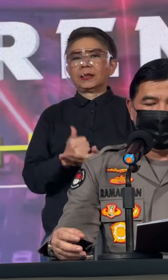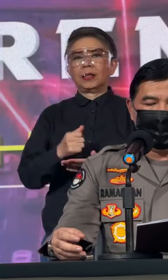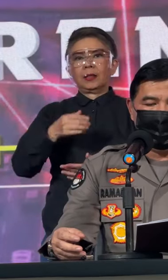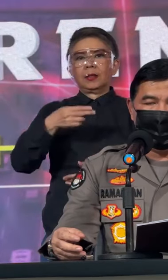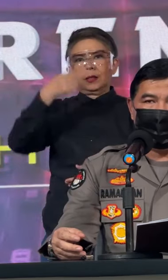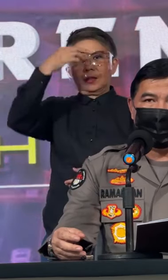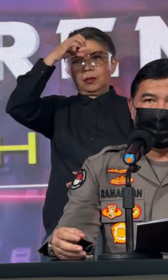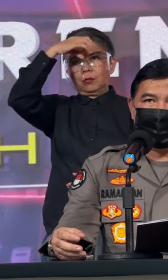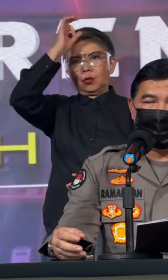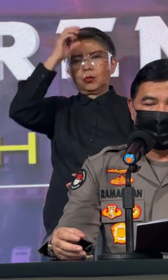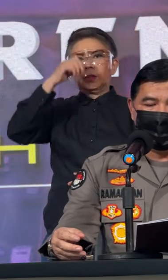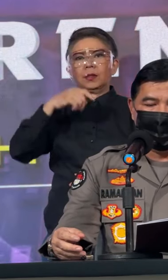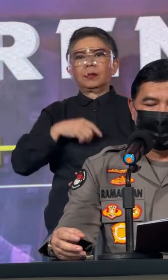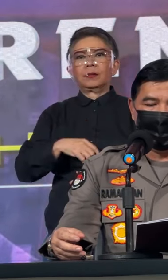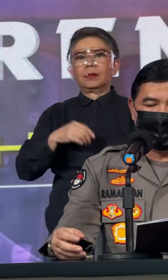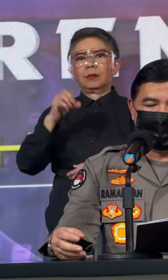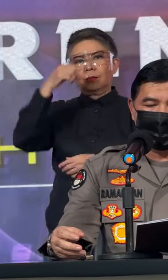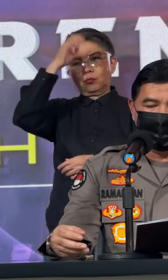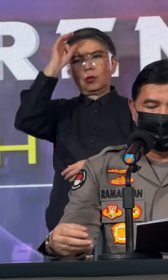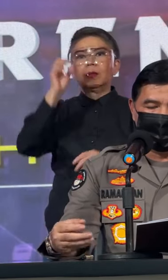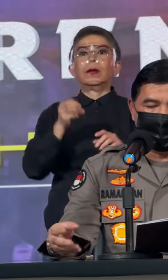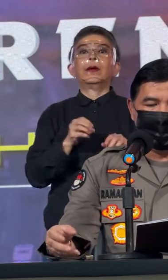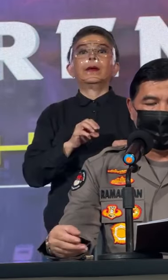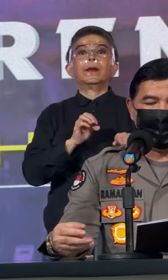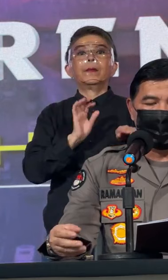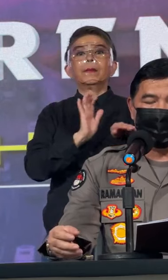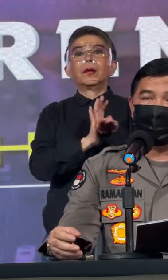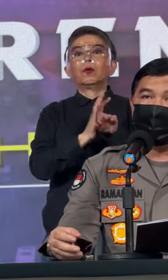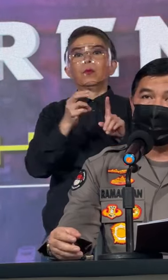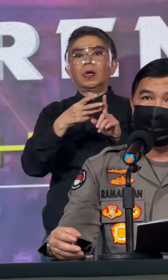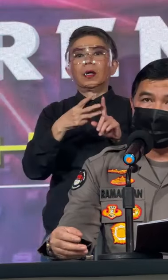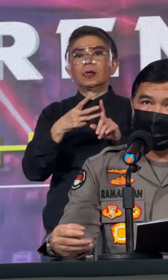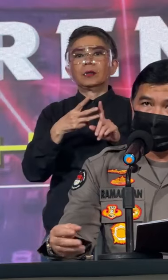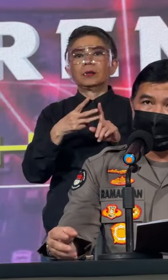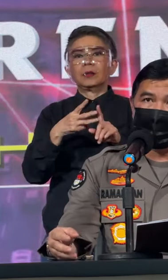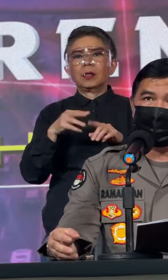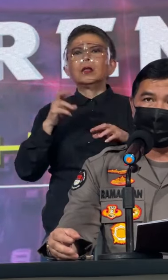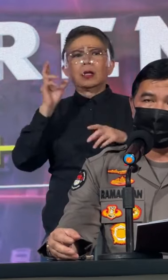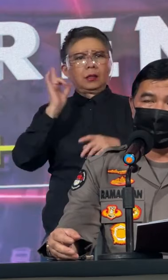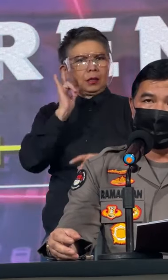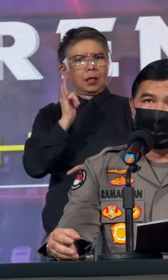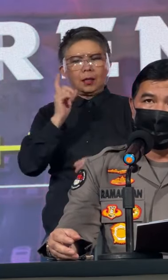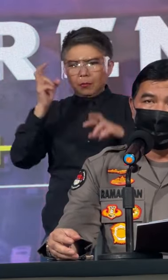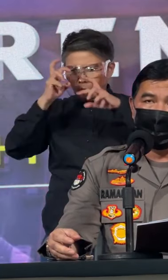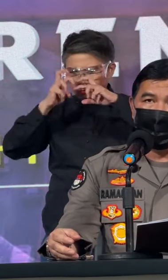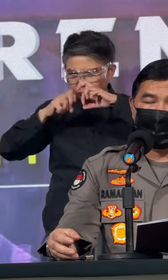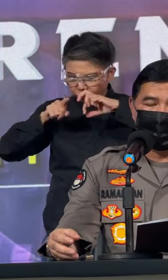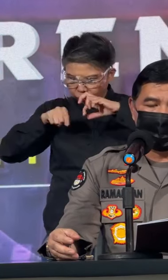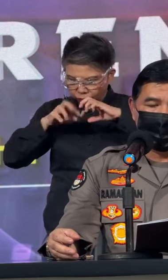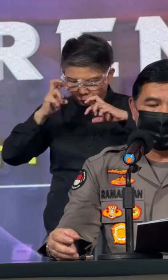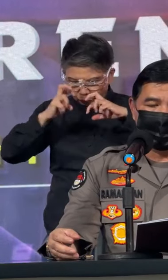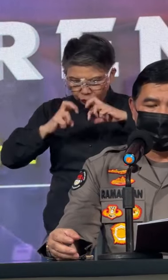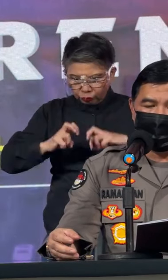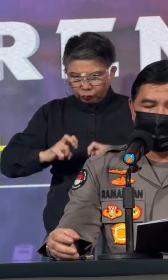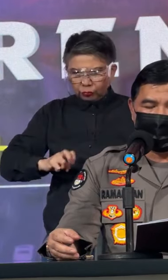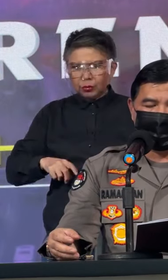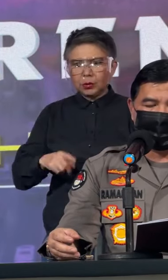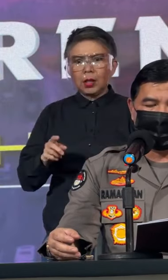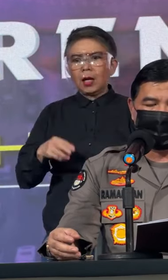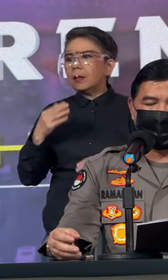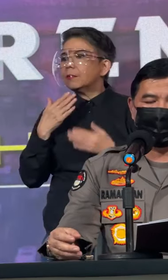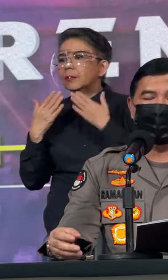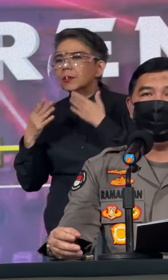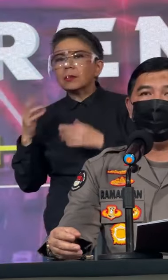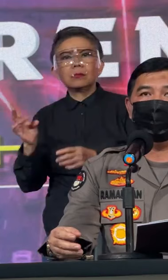Polri dalam hal ini Polda Papua Barat melakukan penyelidikan, melakukan